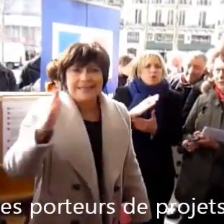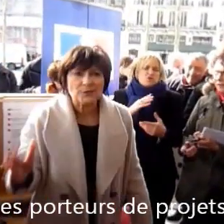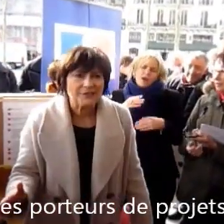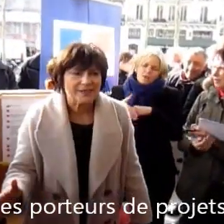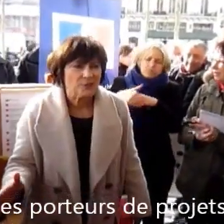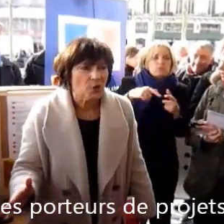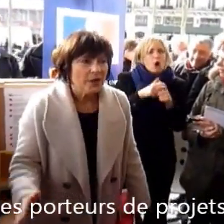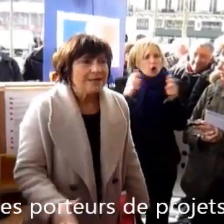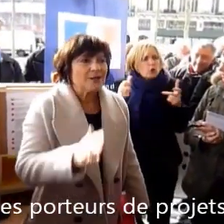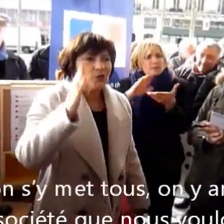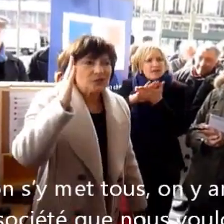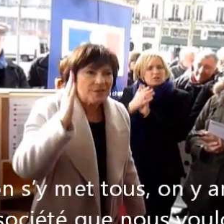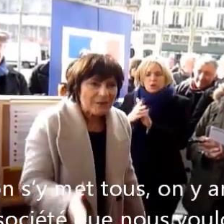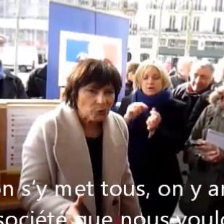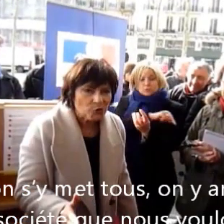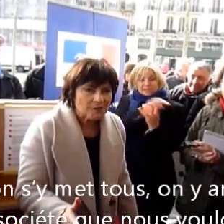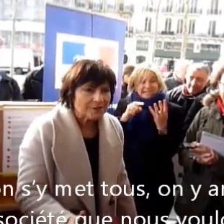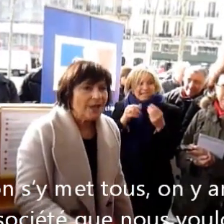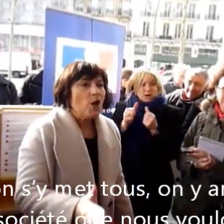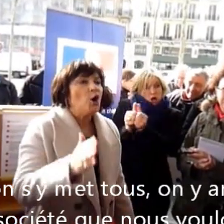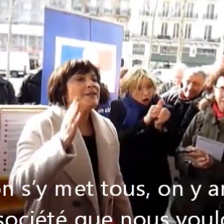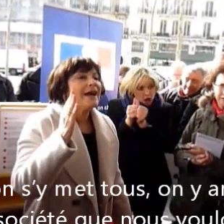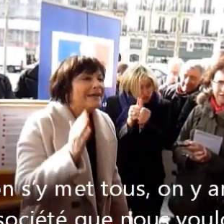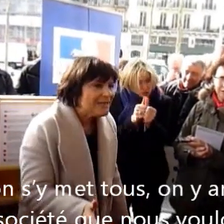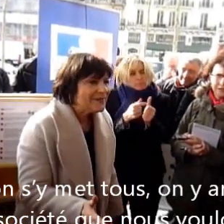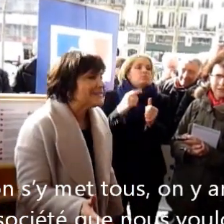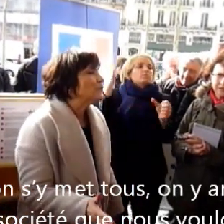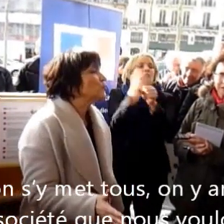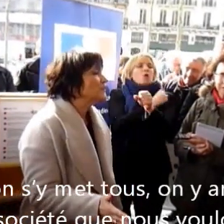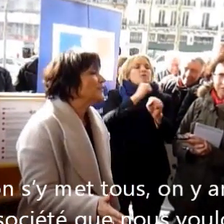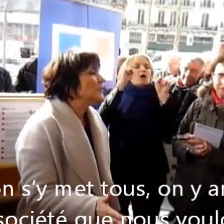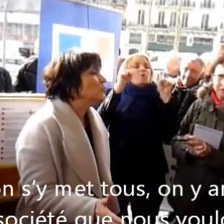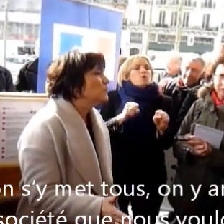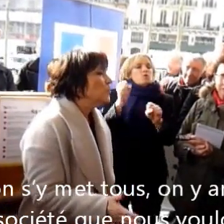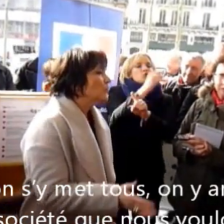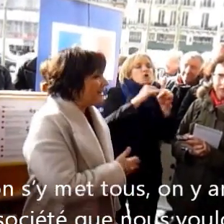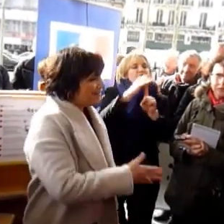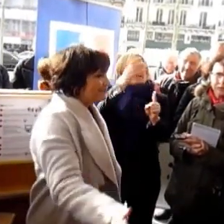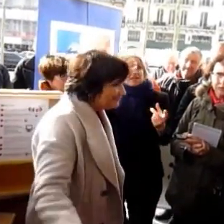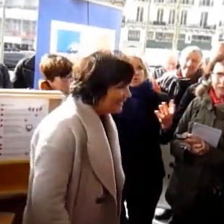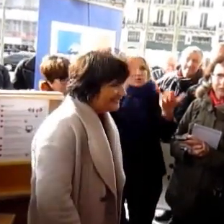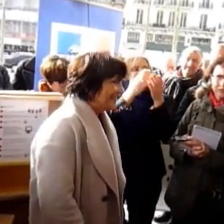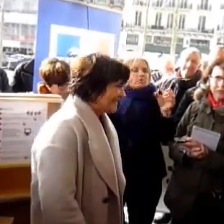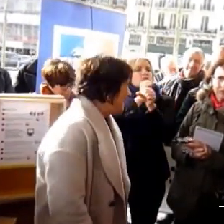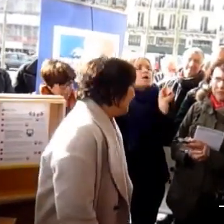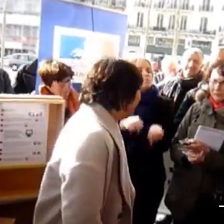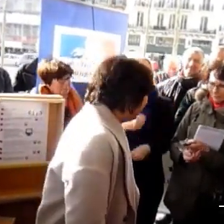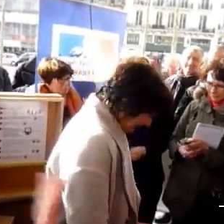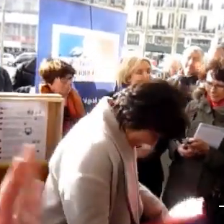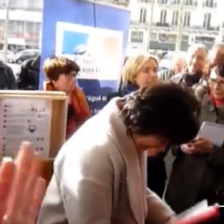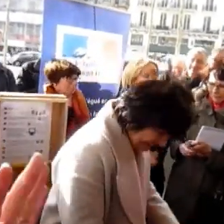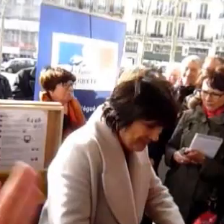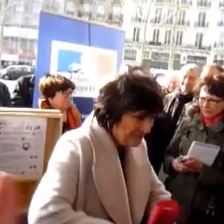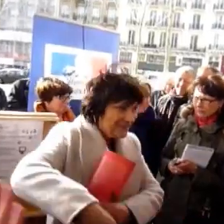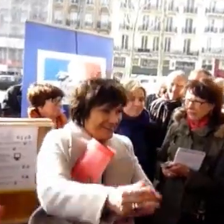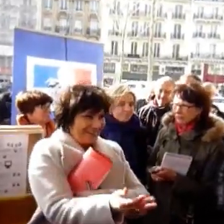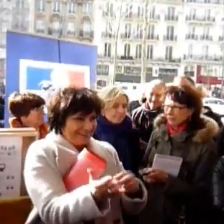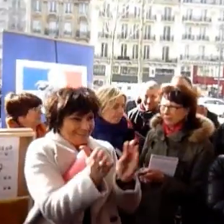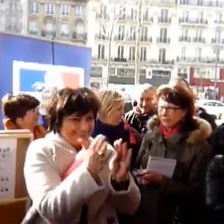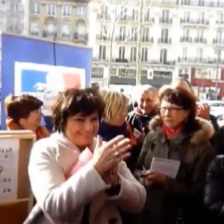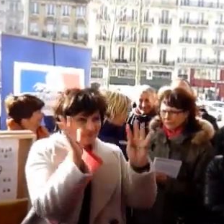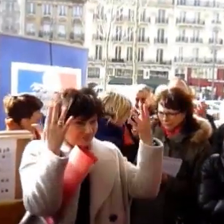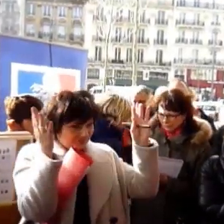entreprises, les associations, quand on primait tous, on y arrive à cette société que nous voulons. Voilà. Merci.